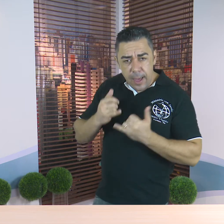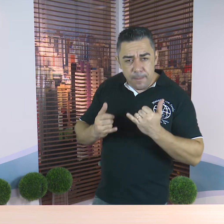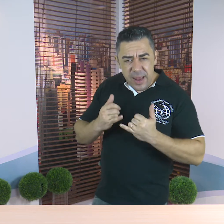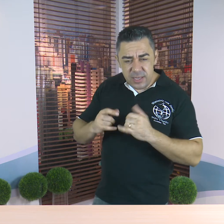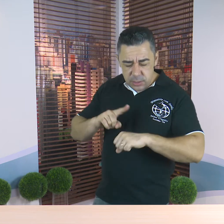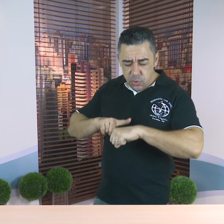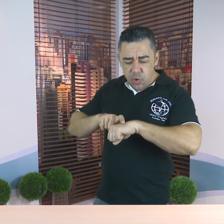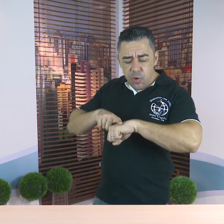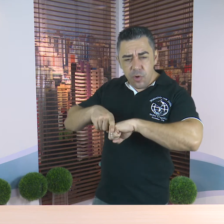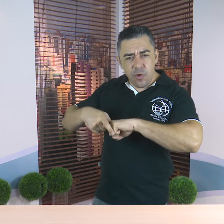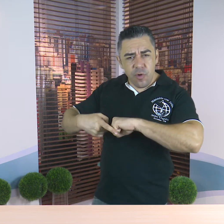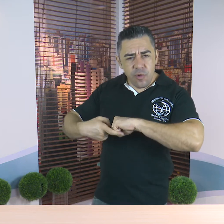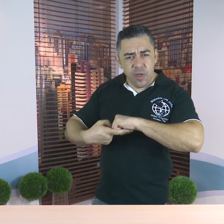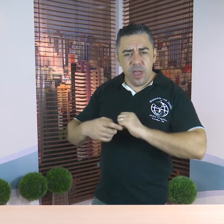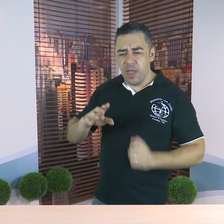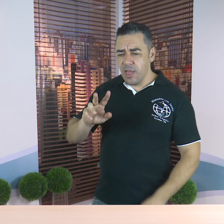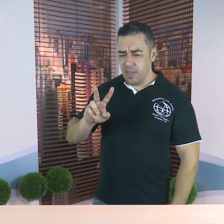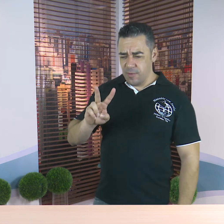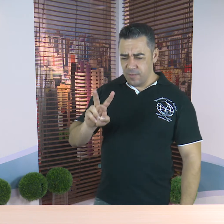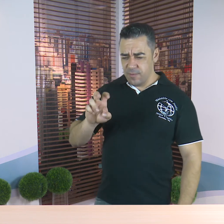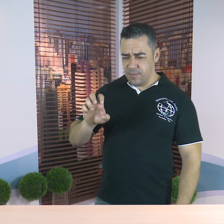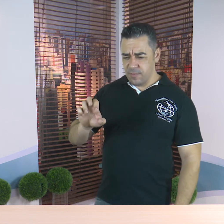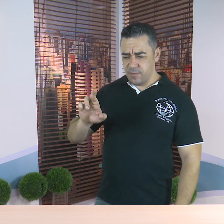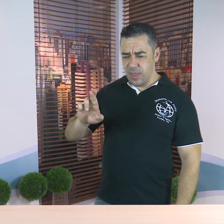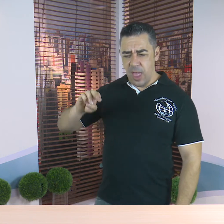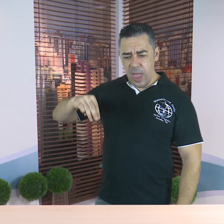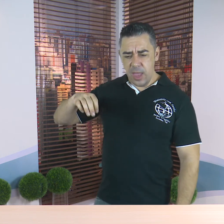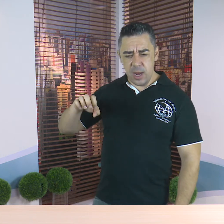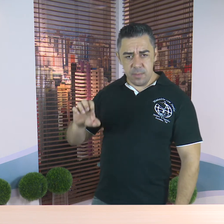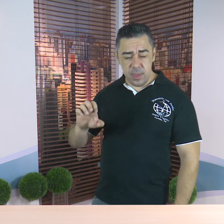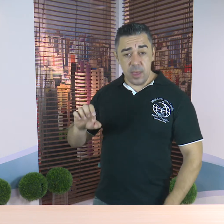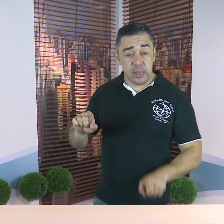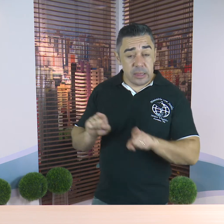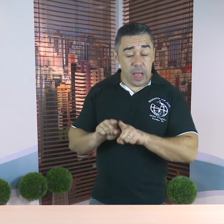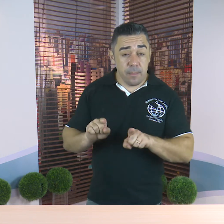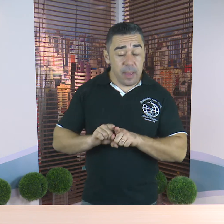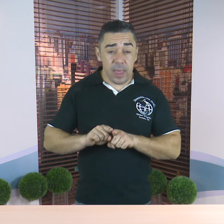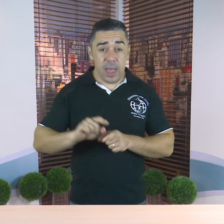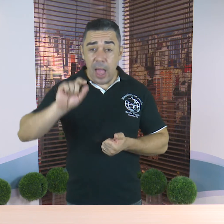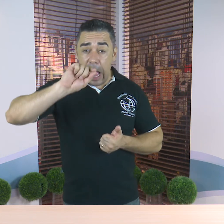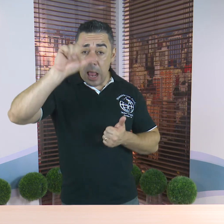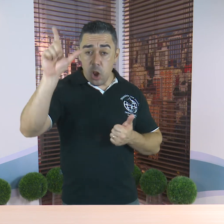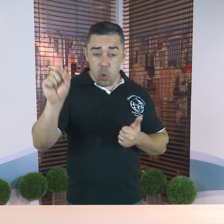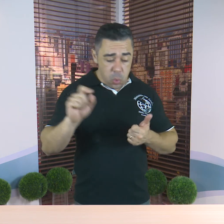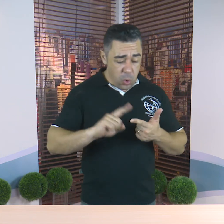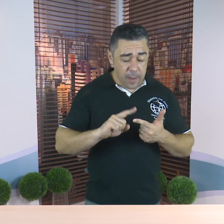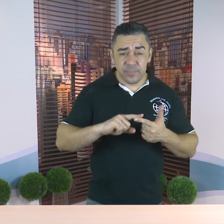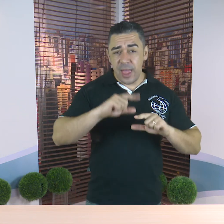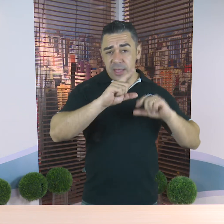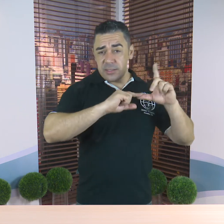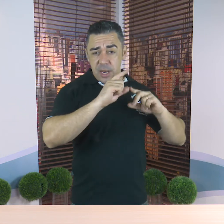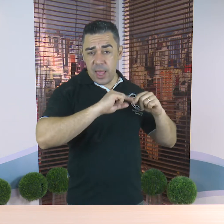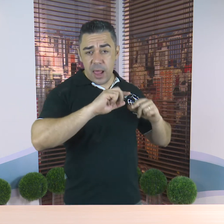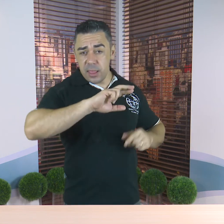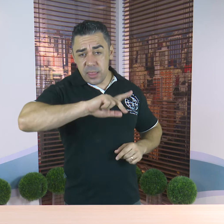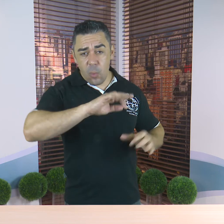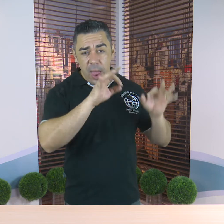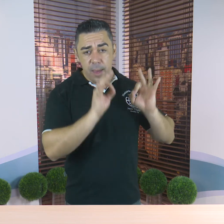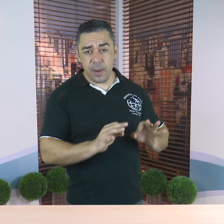versículo 6. Dessa forma, até mesmo os astros celestes apresentavam imperfeições diante da majestade divina.